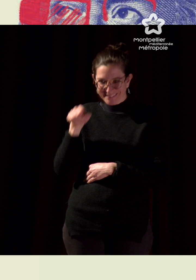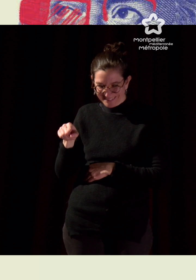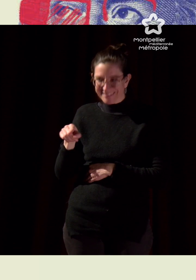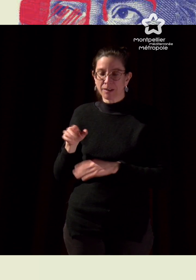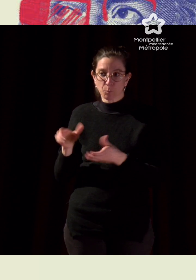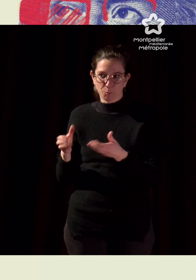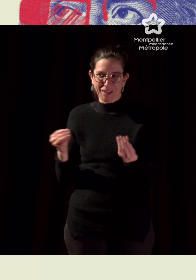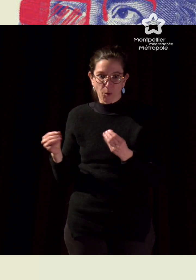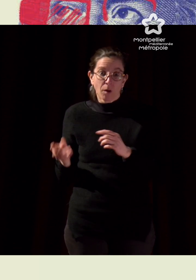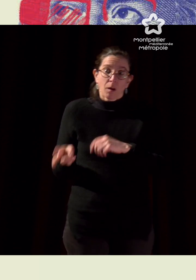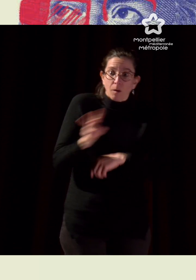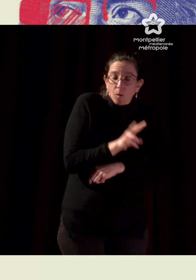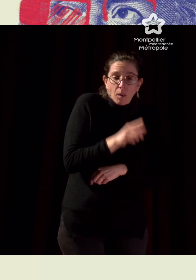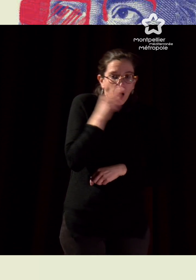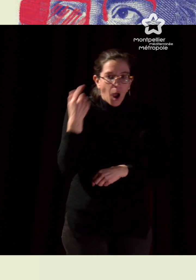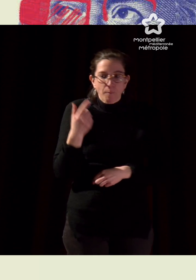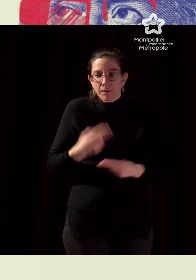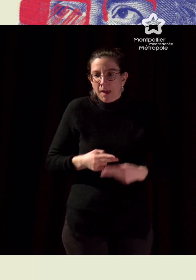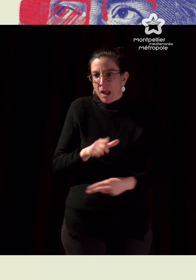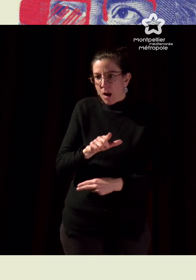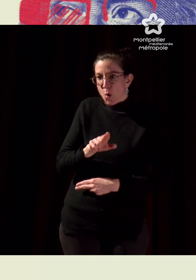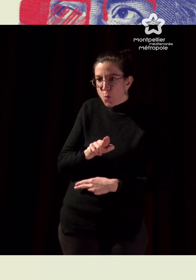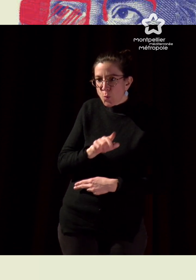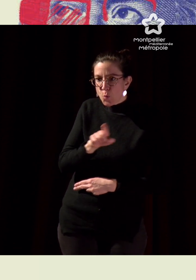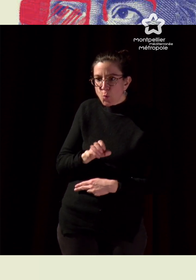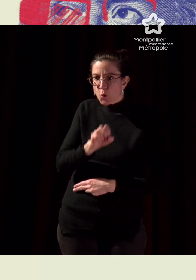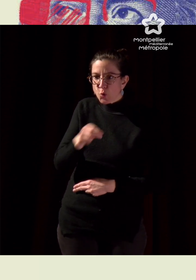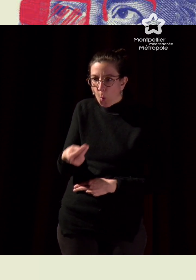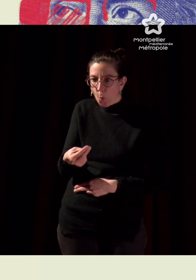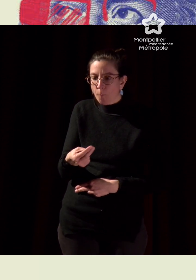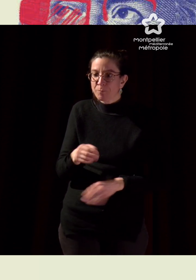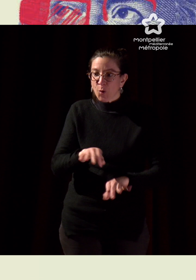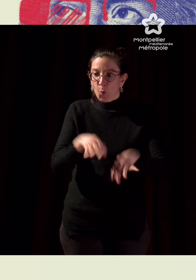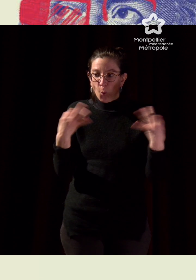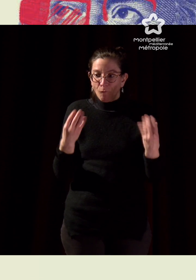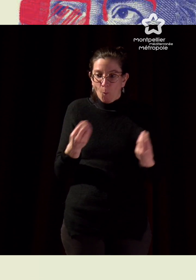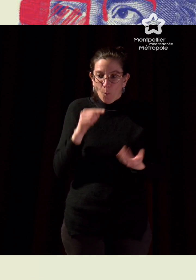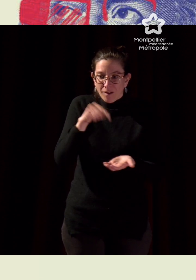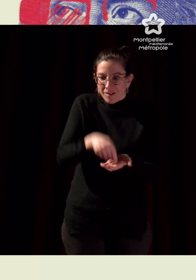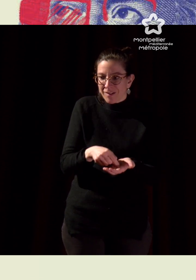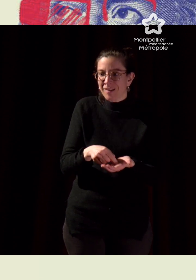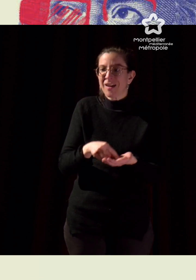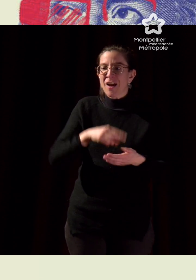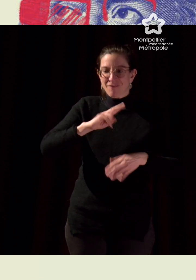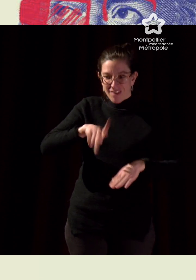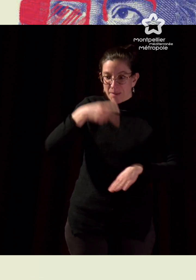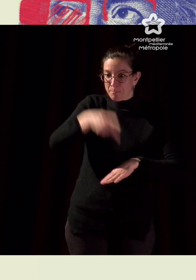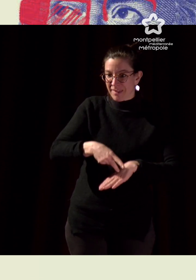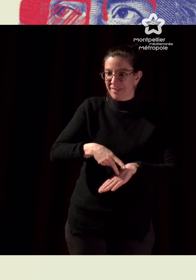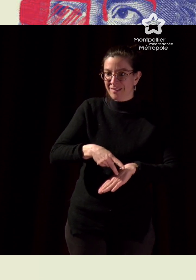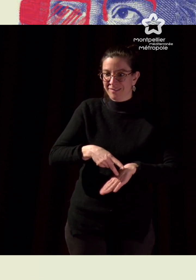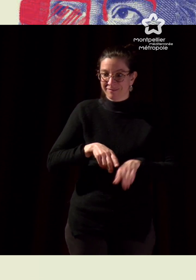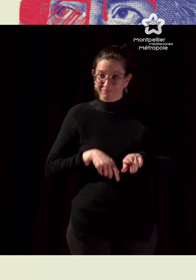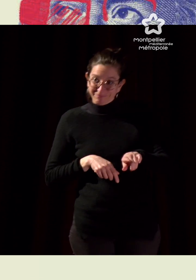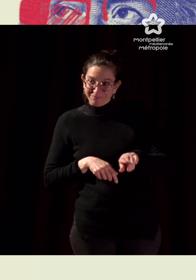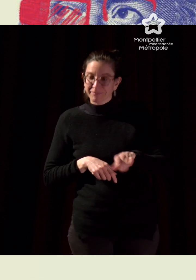l'homme de Luzon, donc aux Philippines, qui a été trouvé il y a 3 ans par un collègue du Musée de l'Homme. Donc en